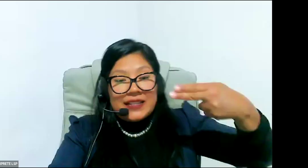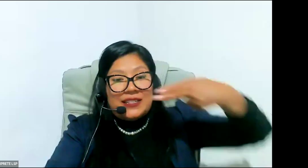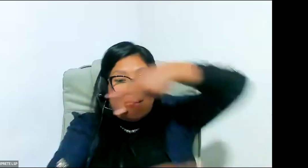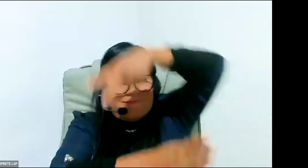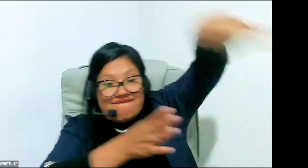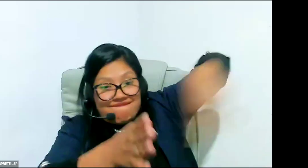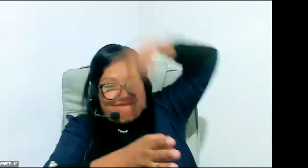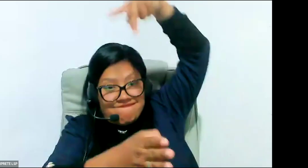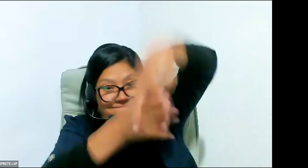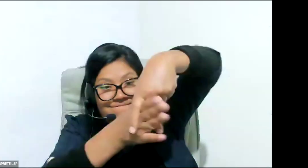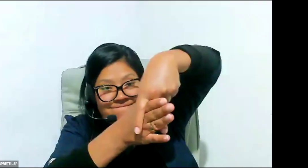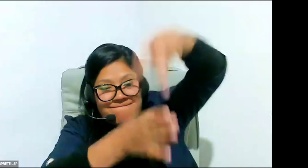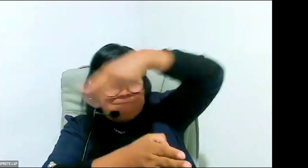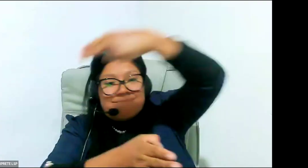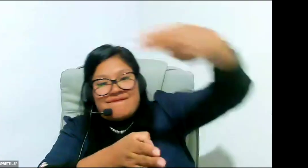la